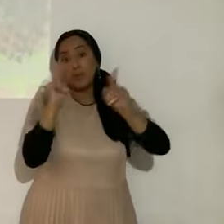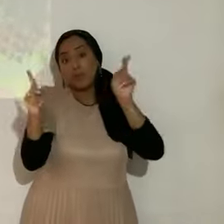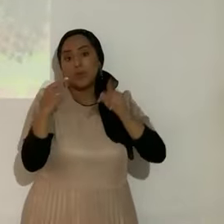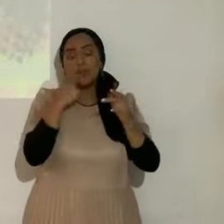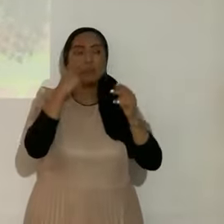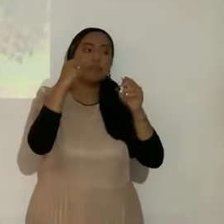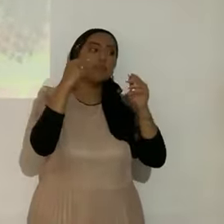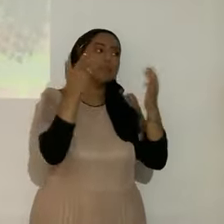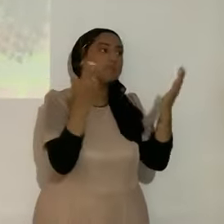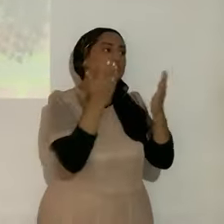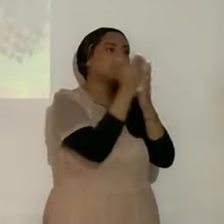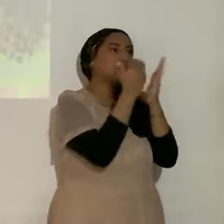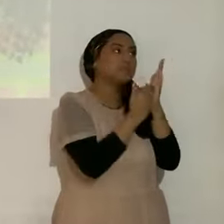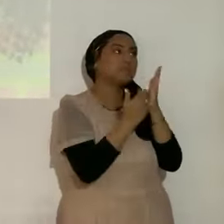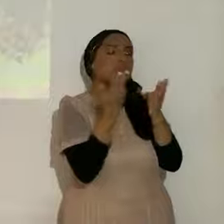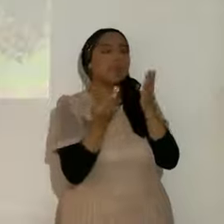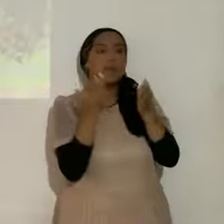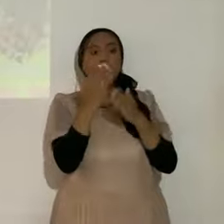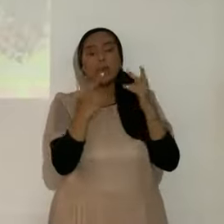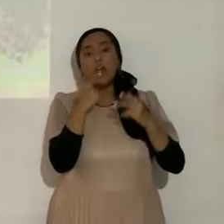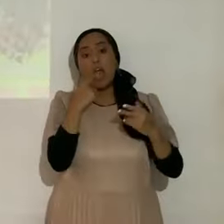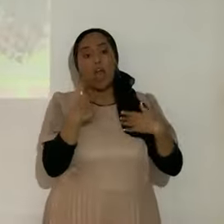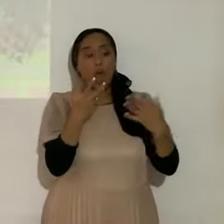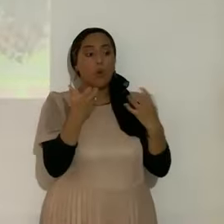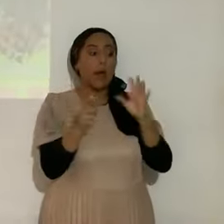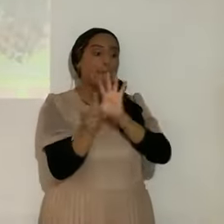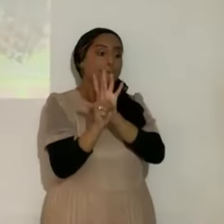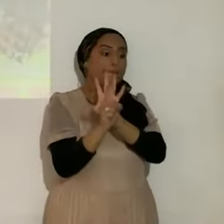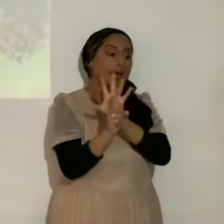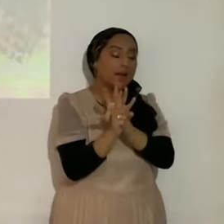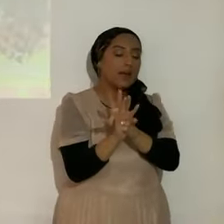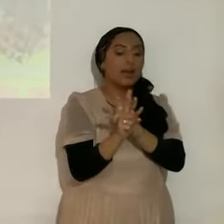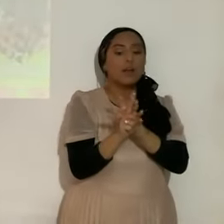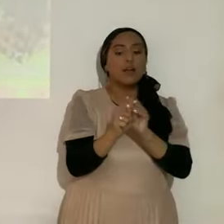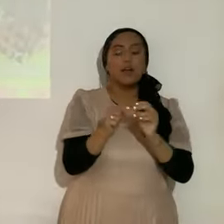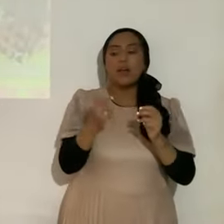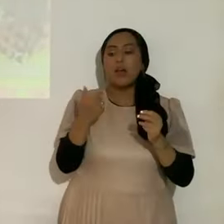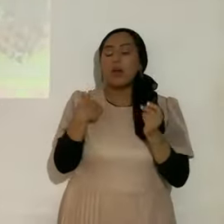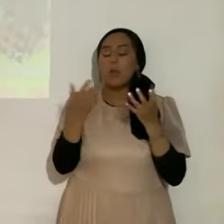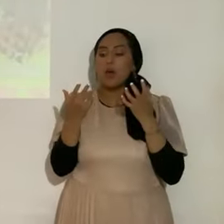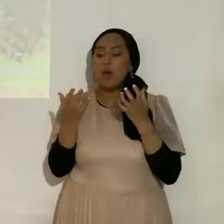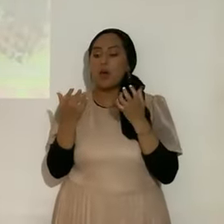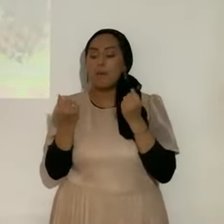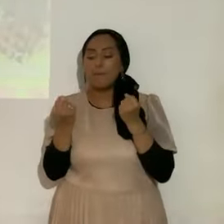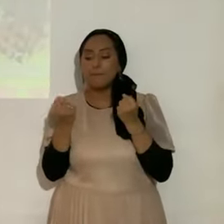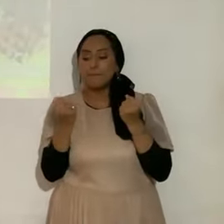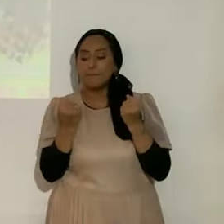muchos puntos. Te pueden decir, yo quiero ser famoso o famosa. O yo quiero